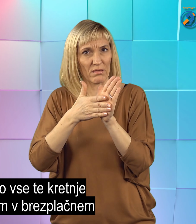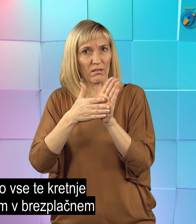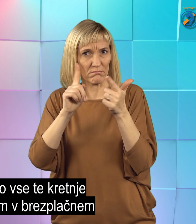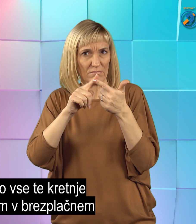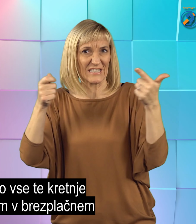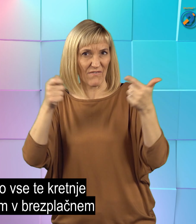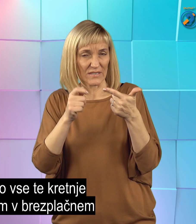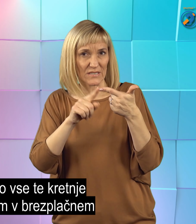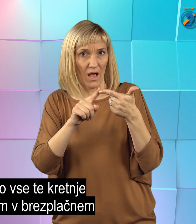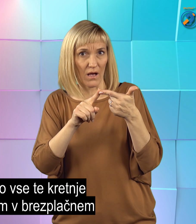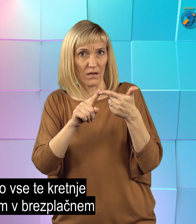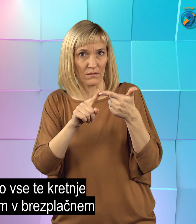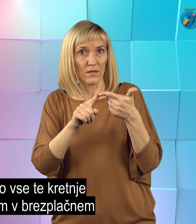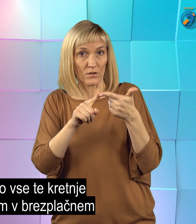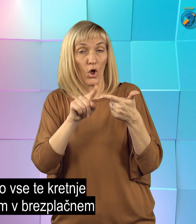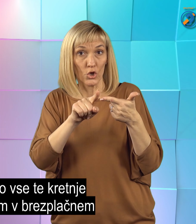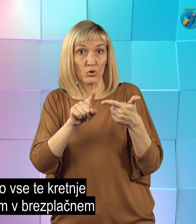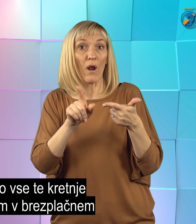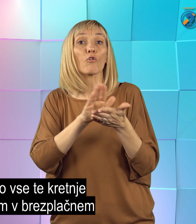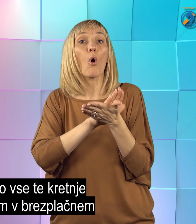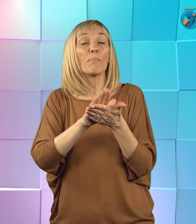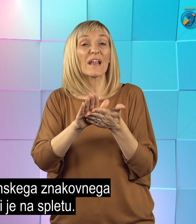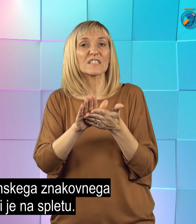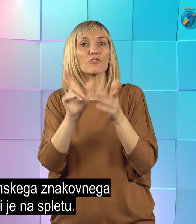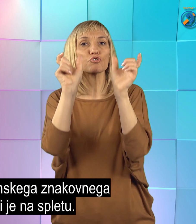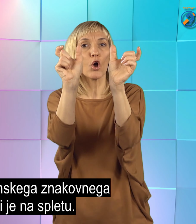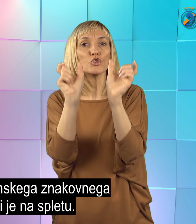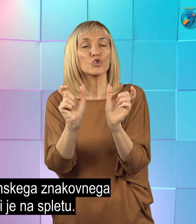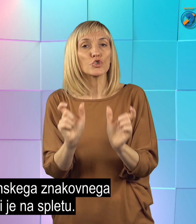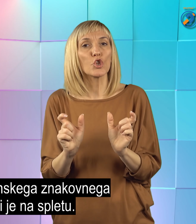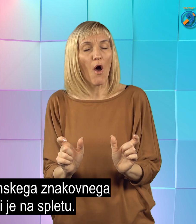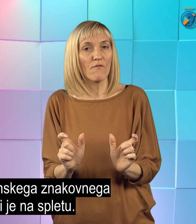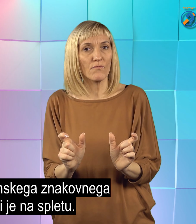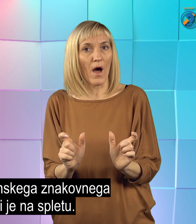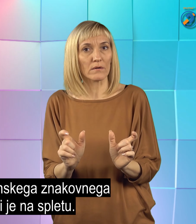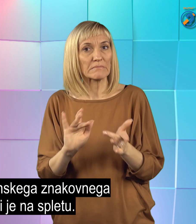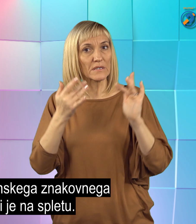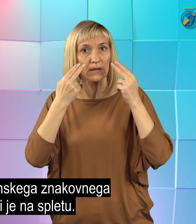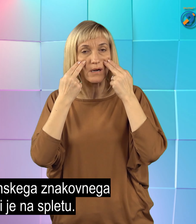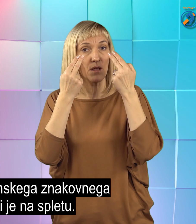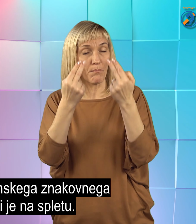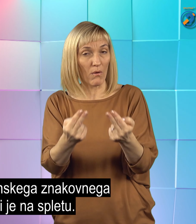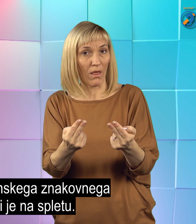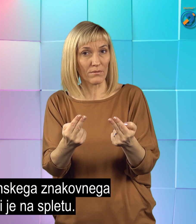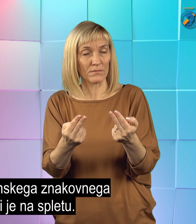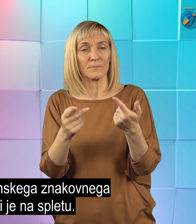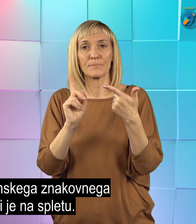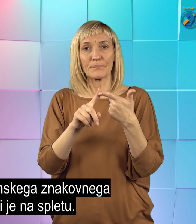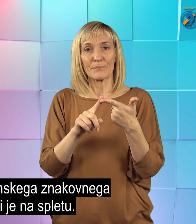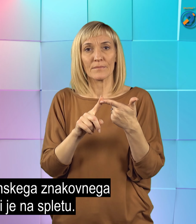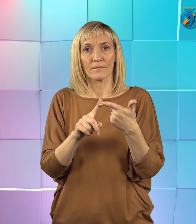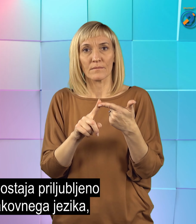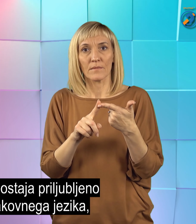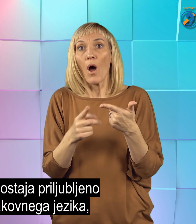so vse te kretnje uporabnikom na brezplačnem slovarju slovenskega znakovnega jezika, ki je na spletu. Vedno